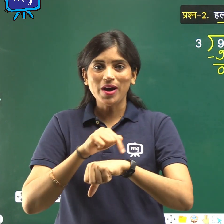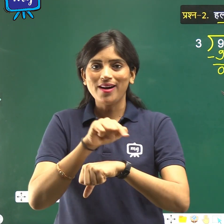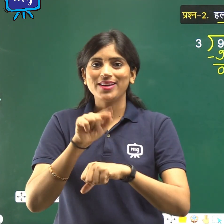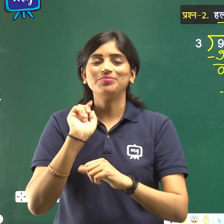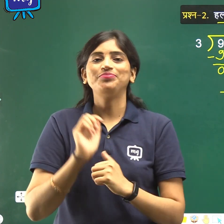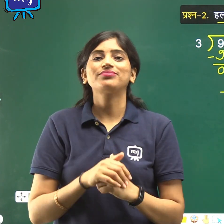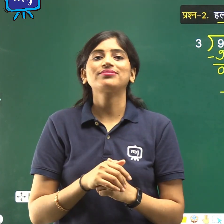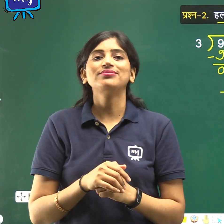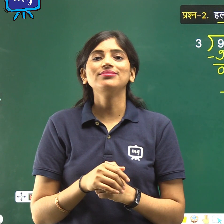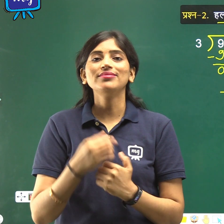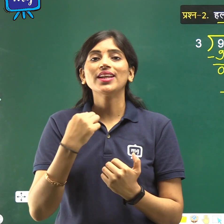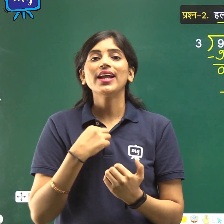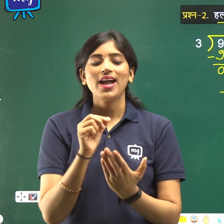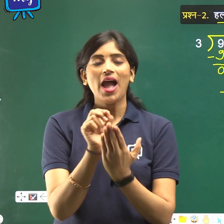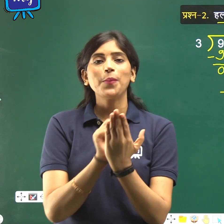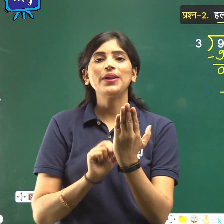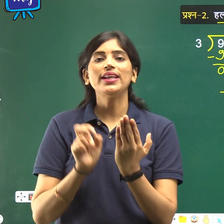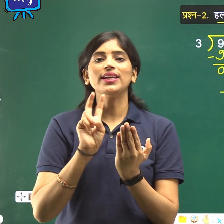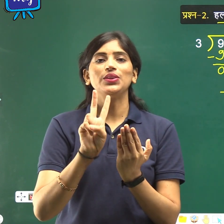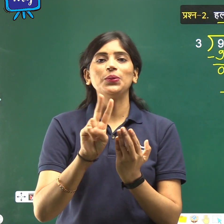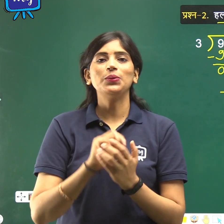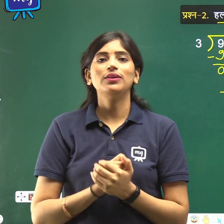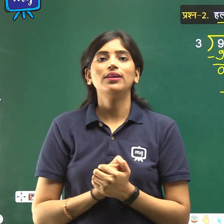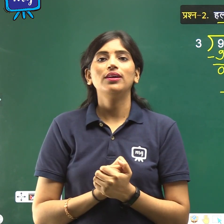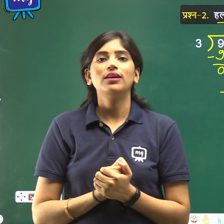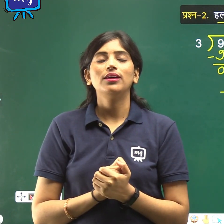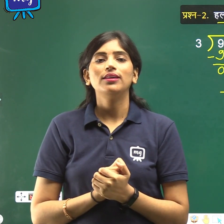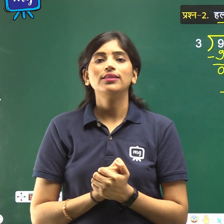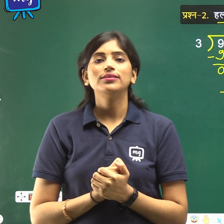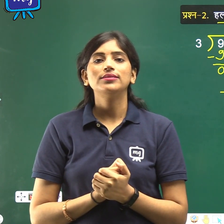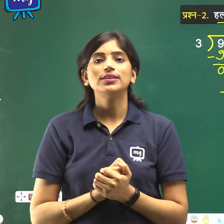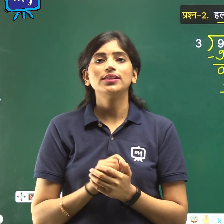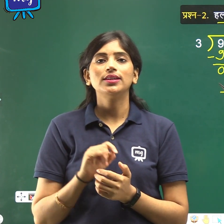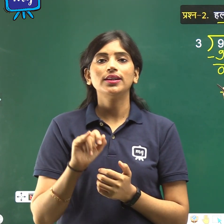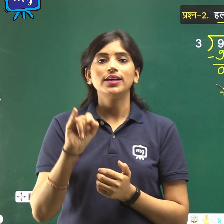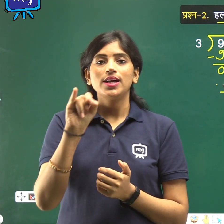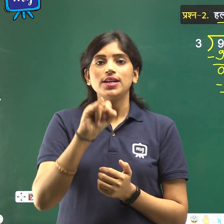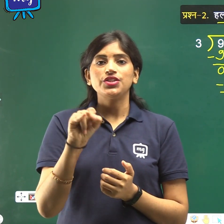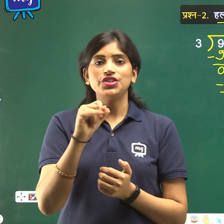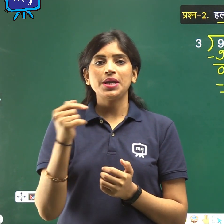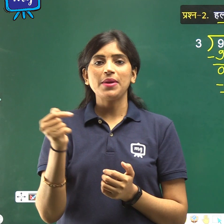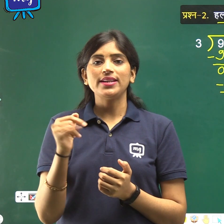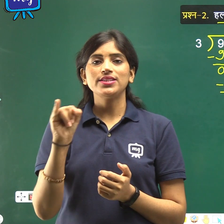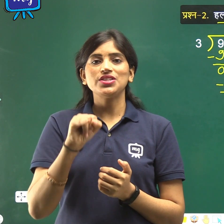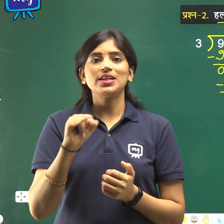बार। हमने लिखे 2। 6 में से 6 गए तो